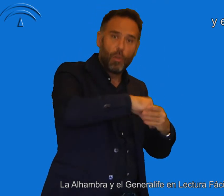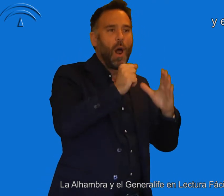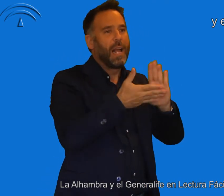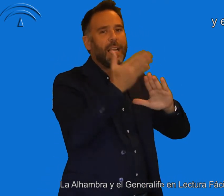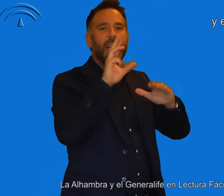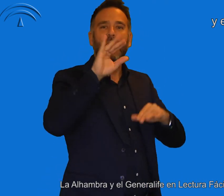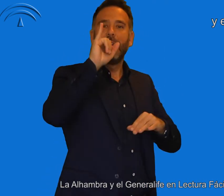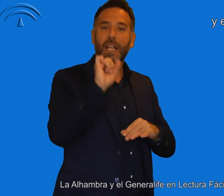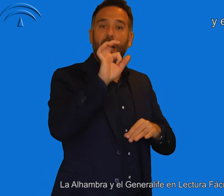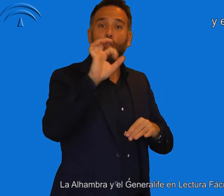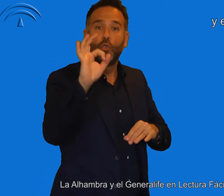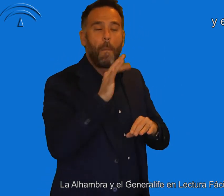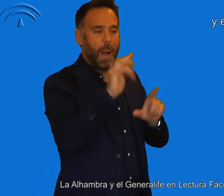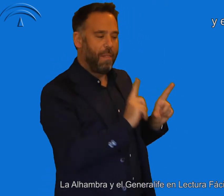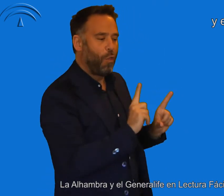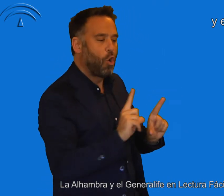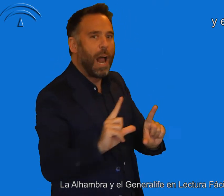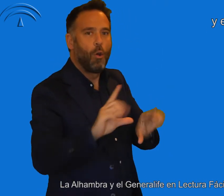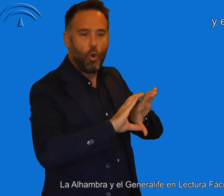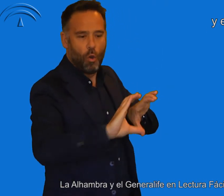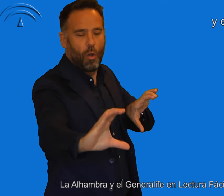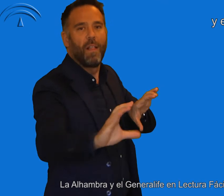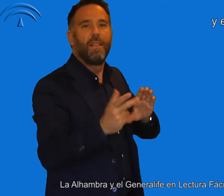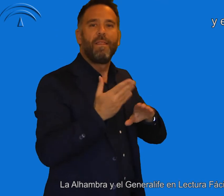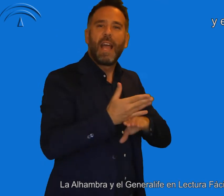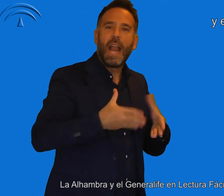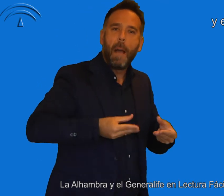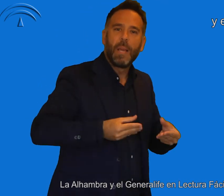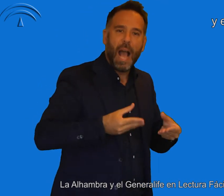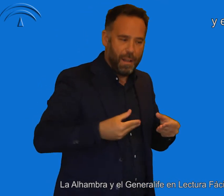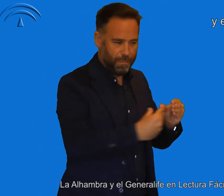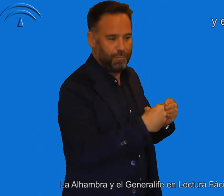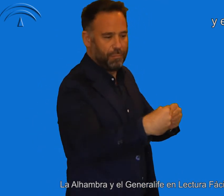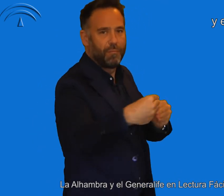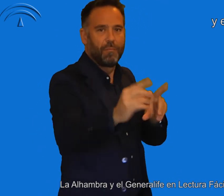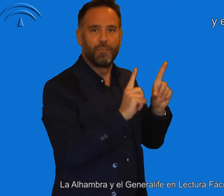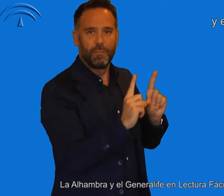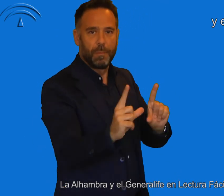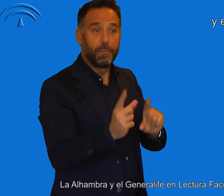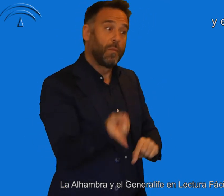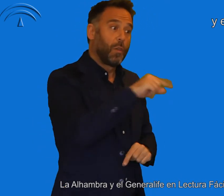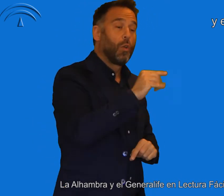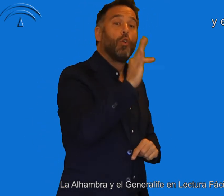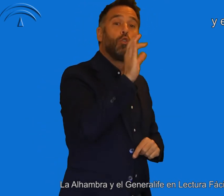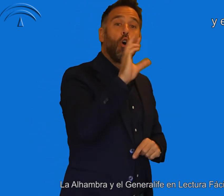con yesería y zócalos de cerámica. La Torre de la Cautiva es la joya del arte